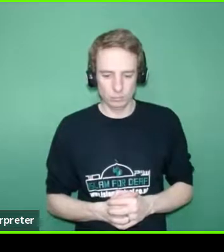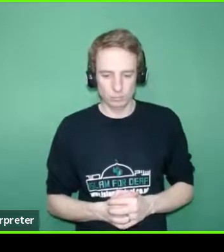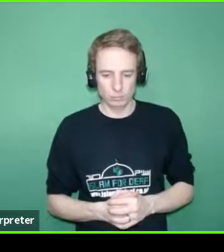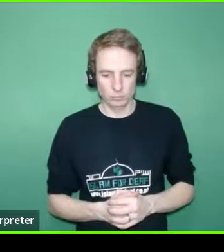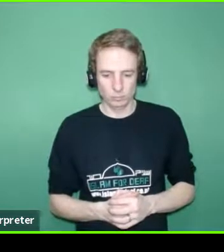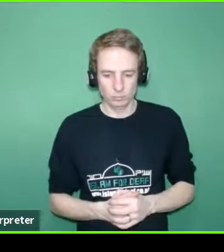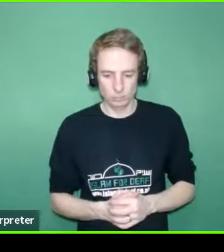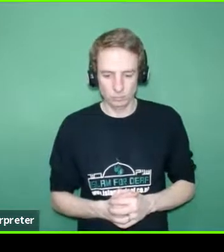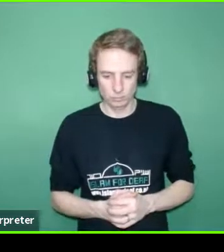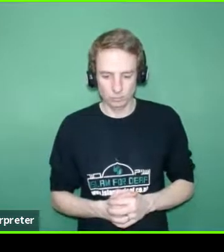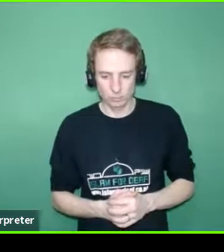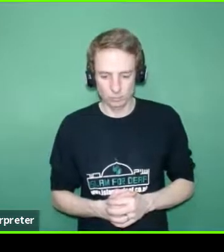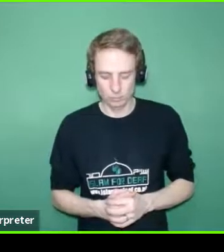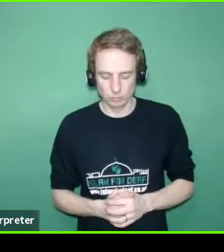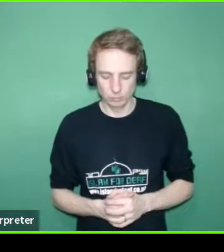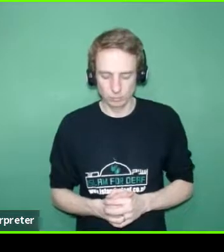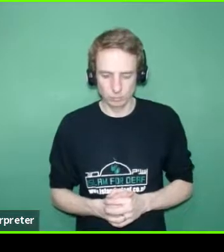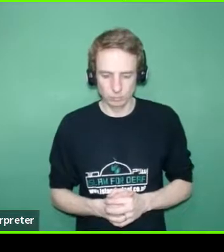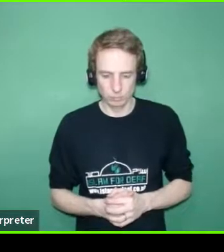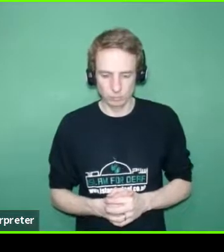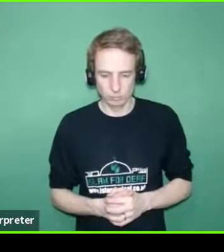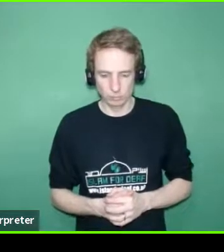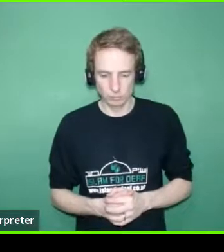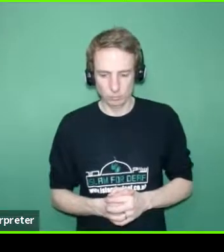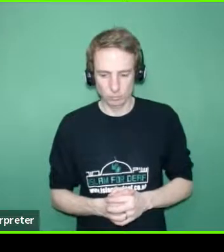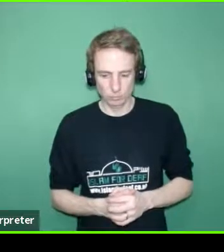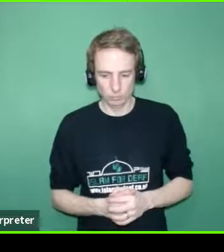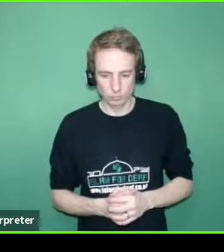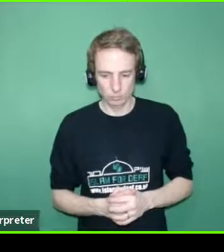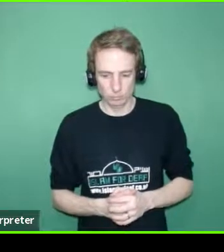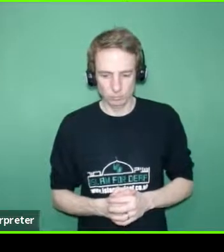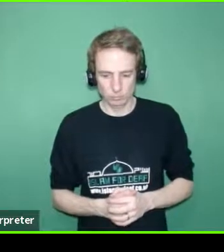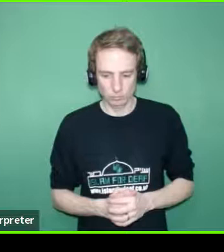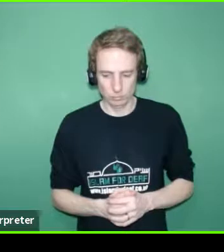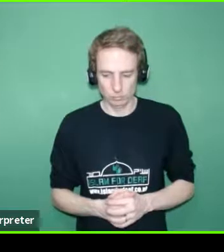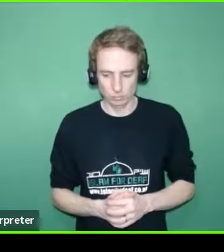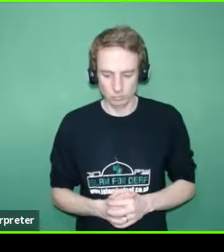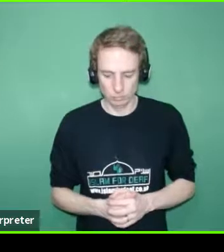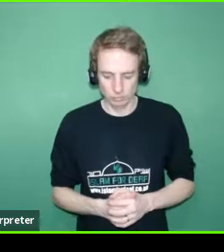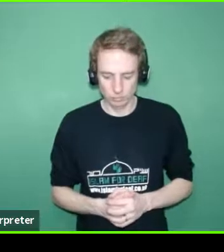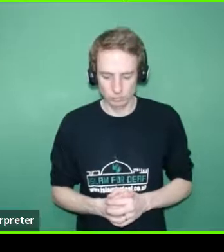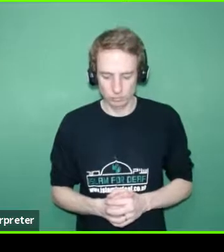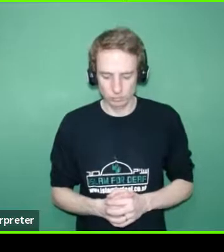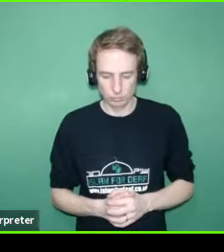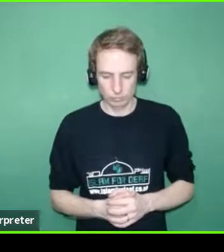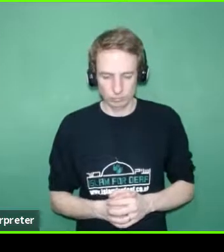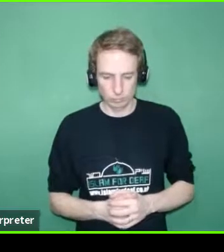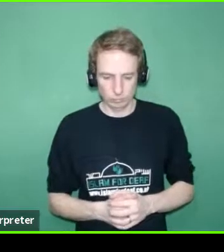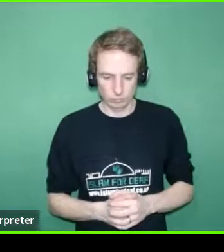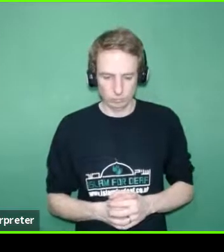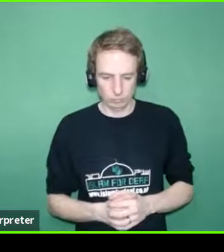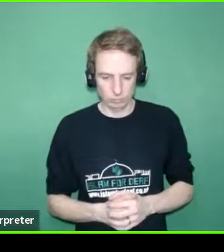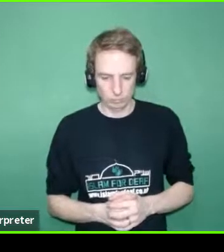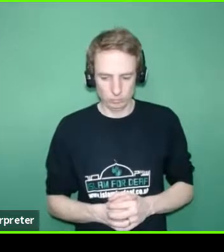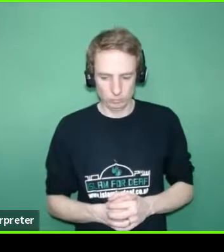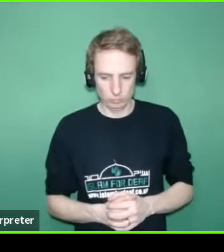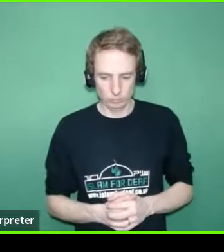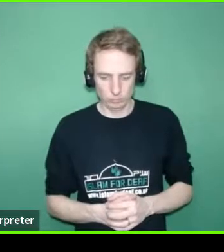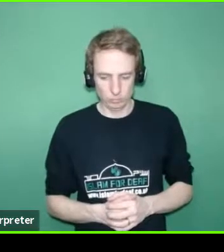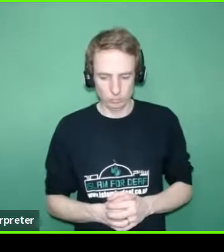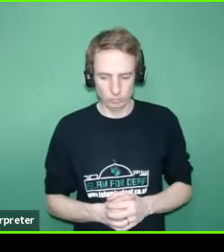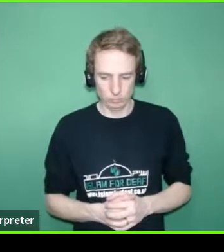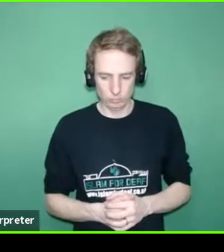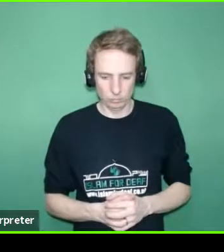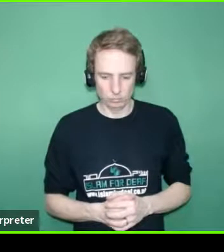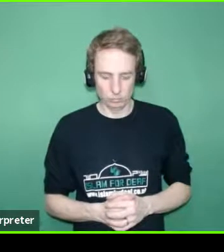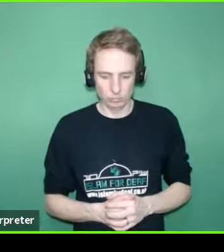جميع ذنوبه ولو كانت مثل زبد البحر وعدد الرمل ووزن الجبال وورق الأشجار، ويشفع يوم